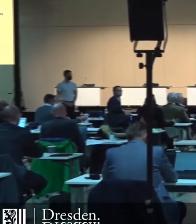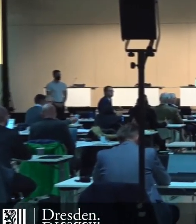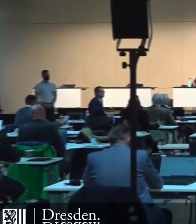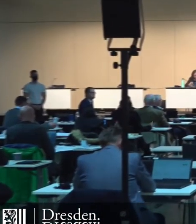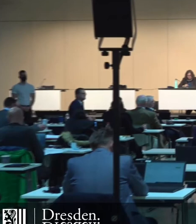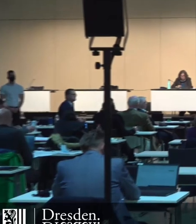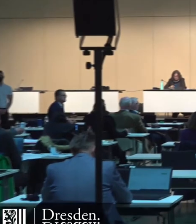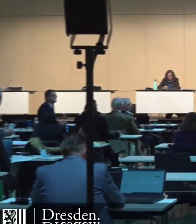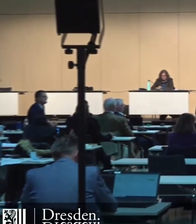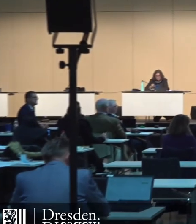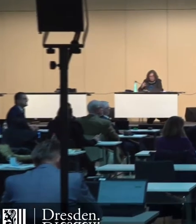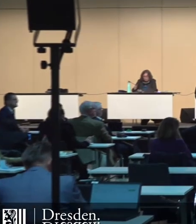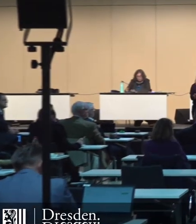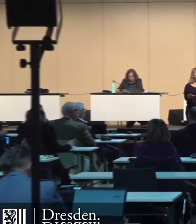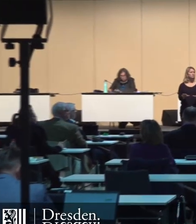Und Stimmenthaltung?